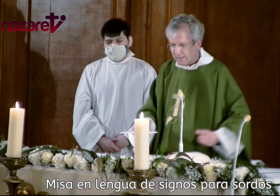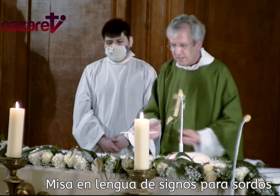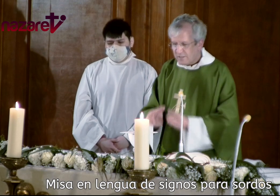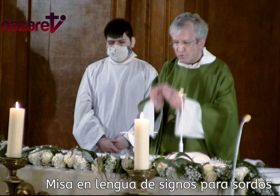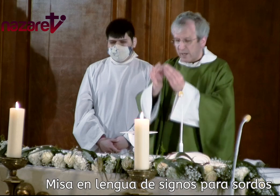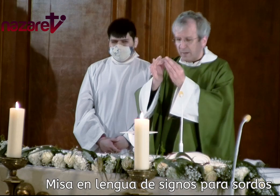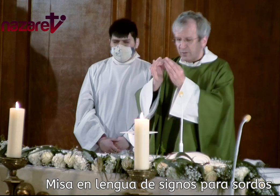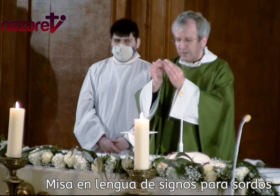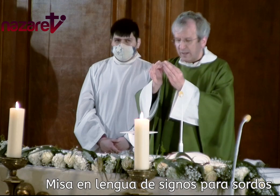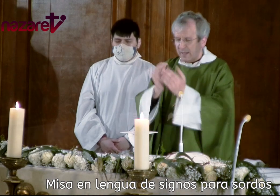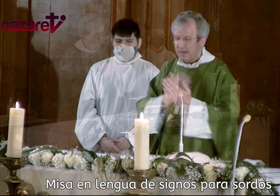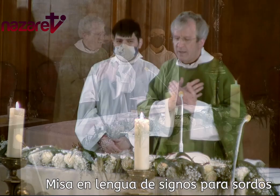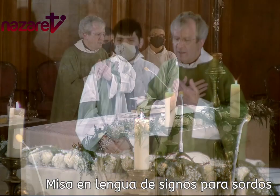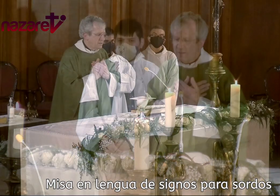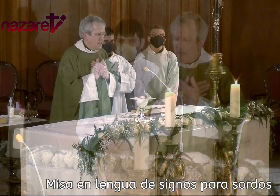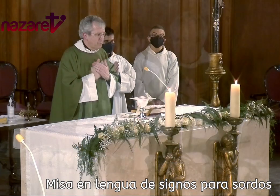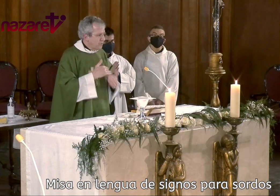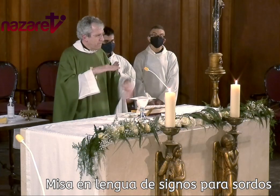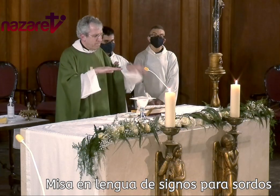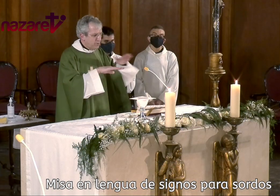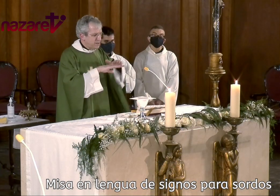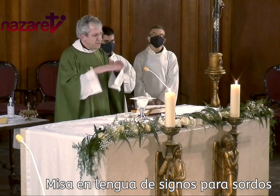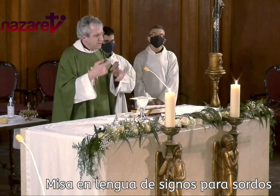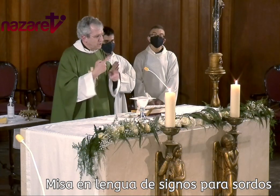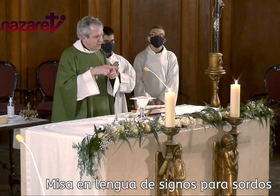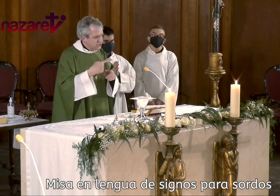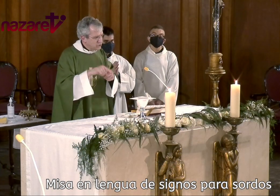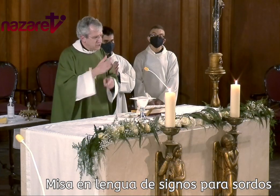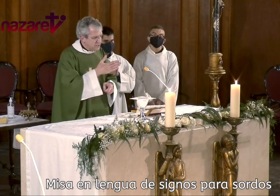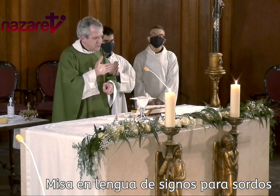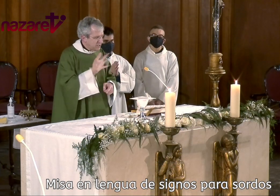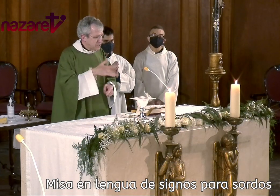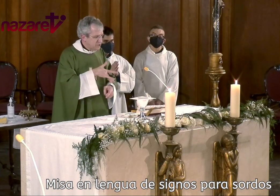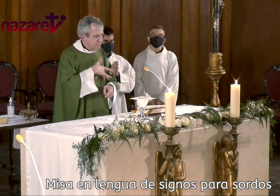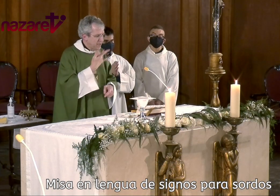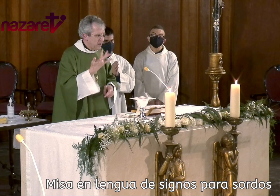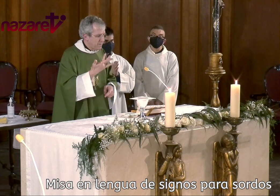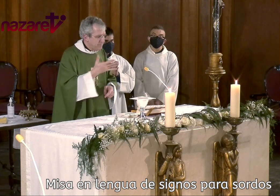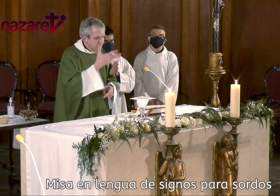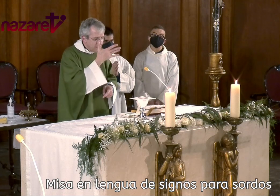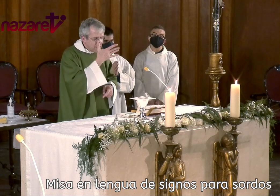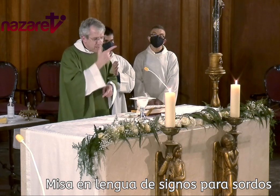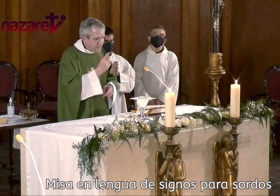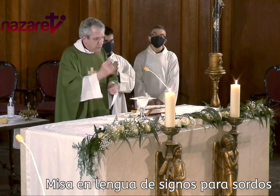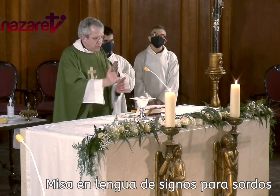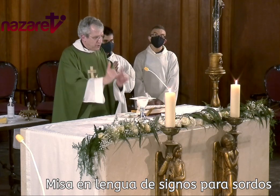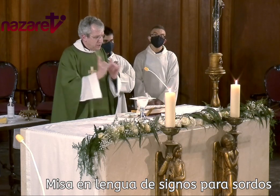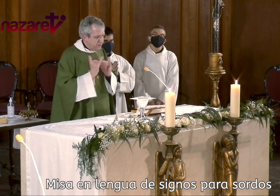sacramento del altar te amo por encima de todas las cosas y te deseo en mi alma ya que no puedo recibirte